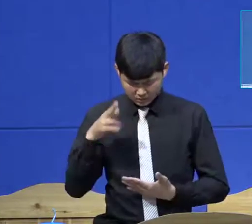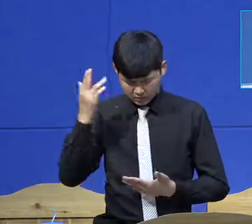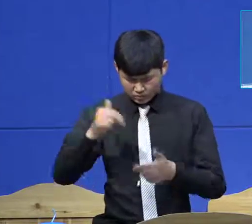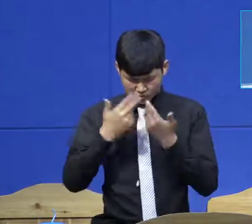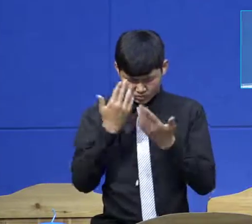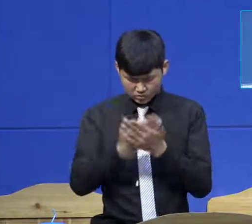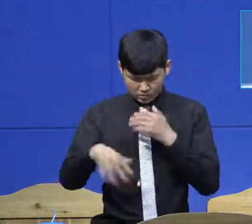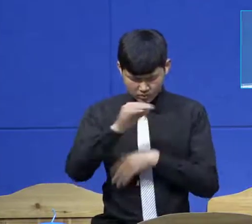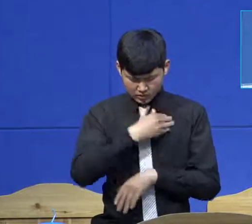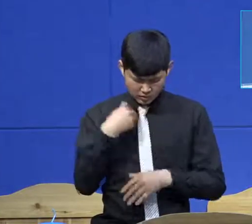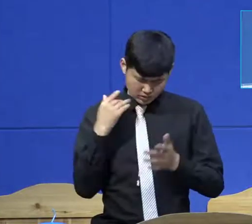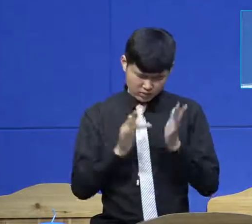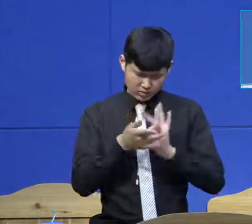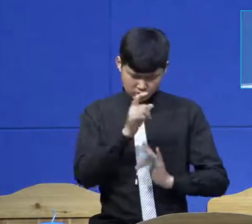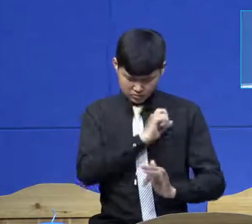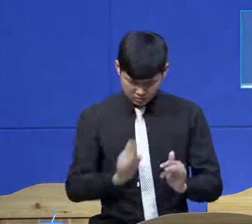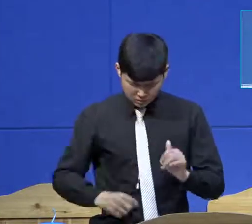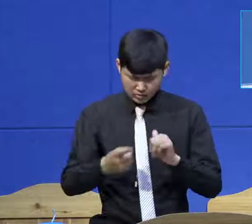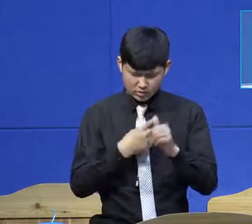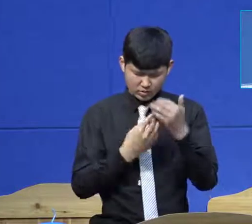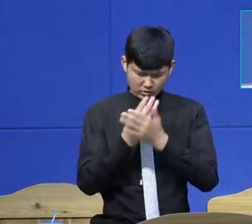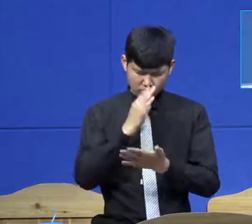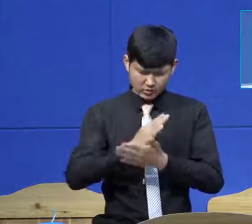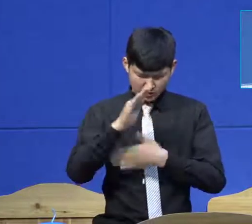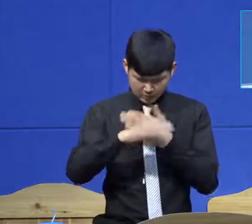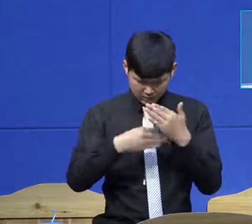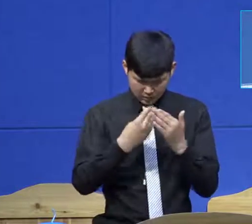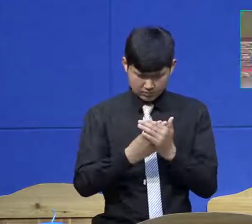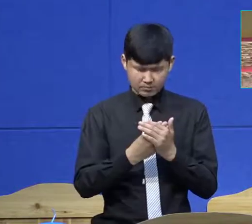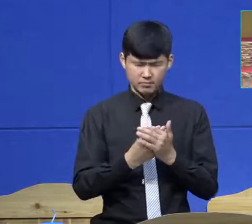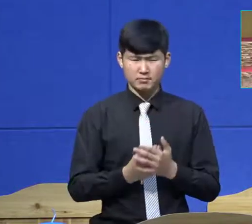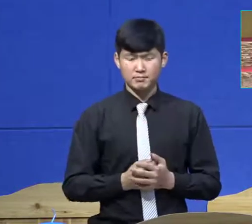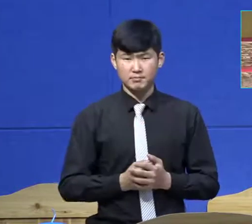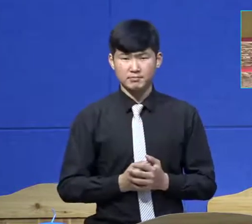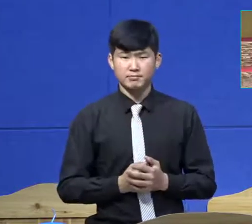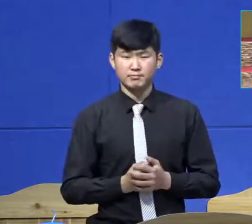тусална. Бидний эзэн Есүс Христийн нэрээр залбирлаа. Амен.